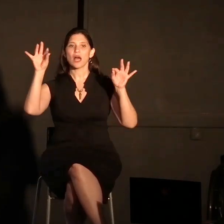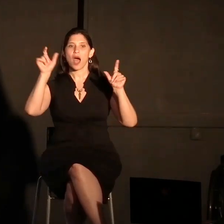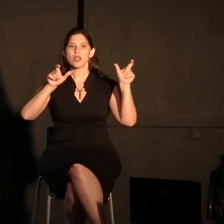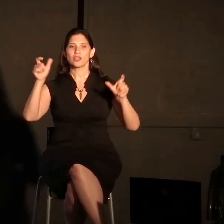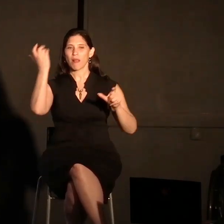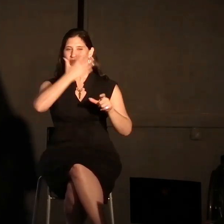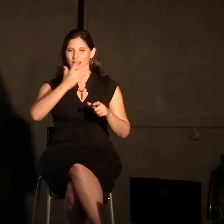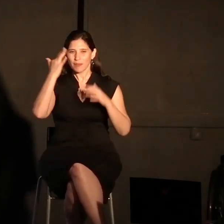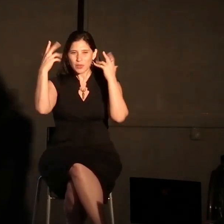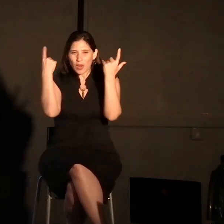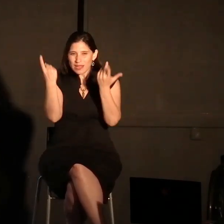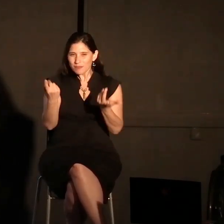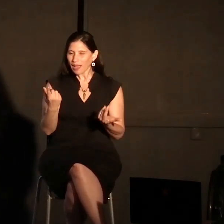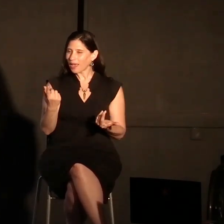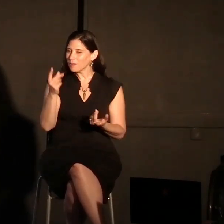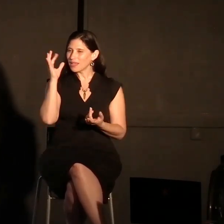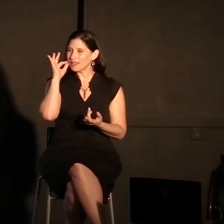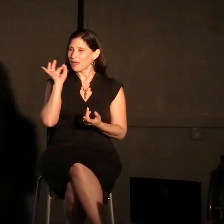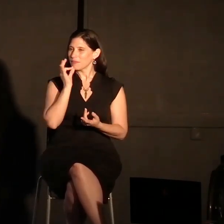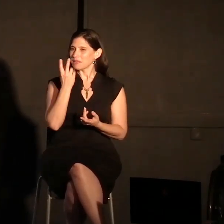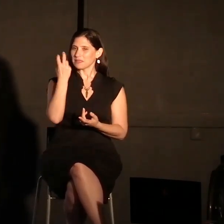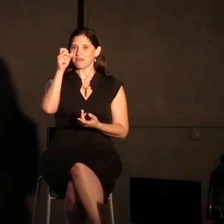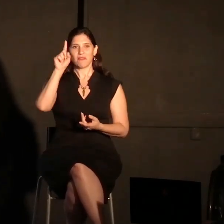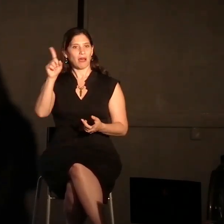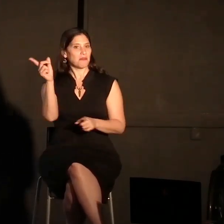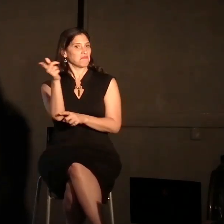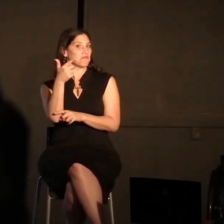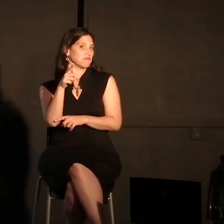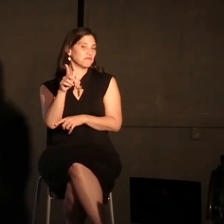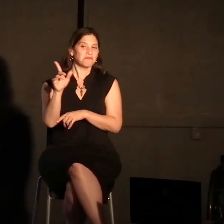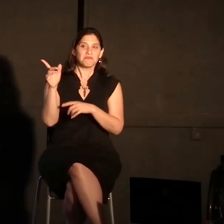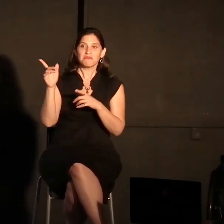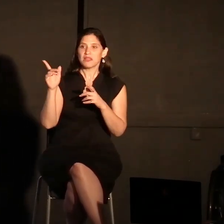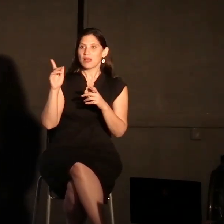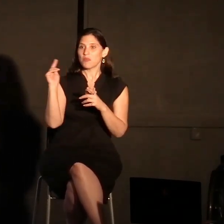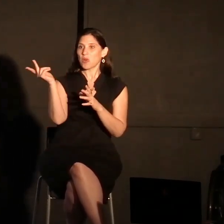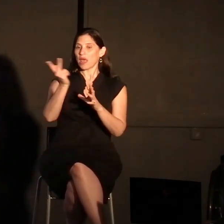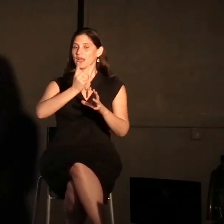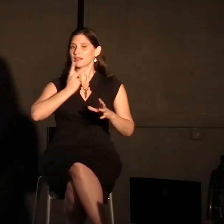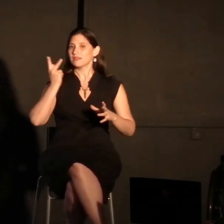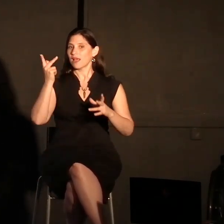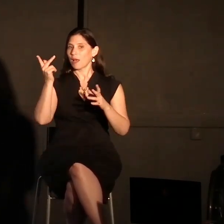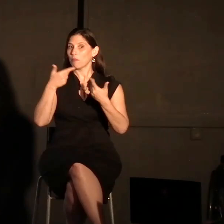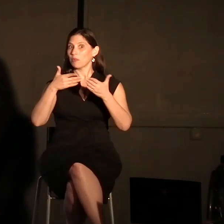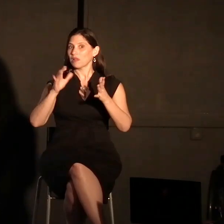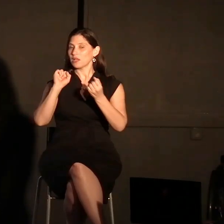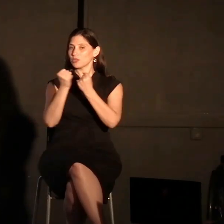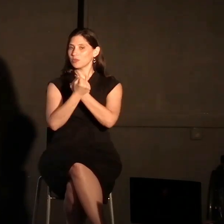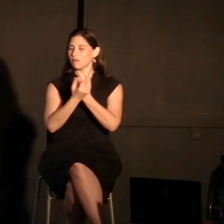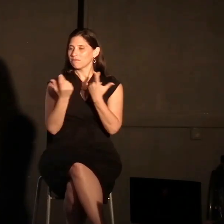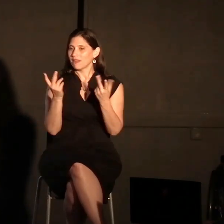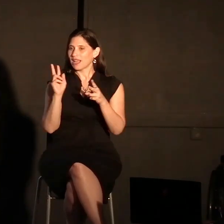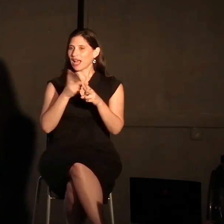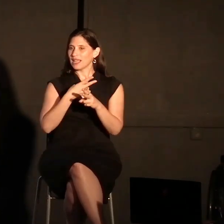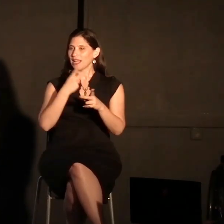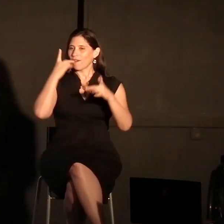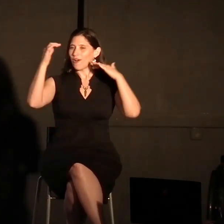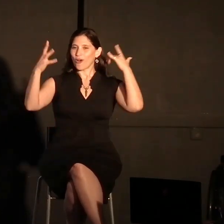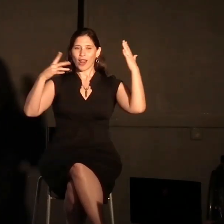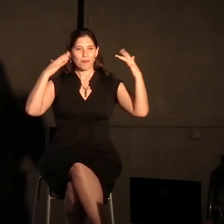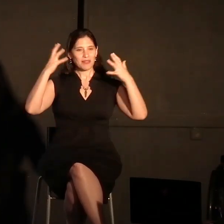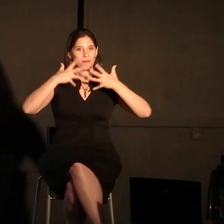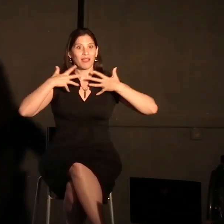תדמיינו לעצמכם ילדה בת 21 טסה לאפריקה לצלם קולקציה פותחת סטודיו כרגיל חולמת